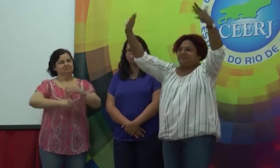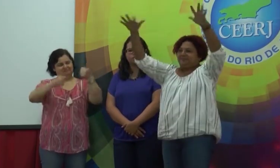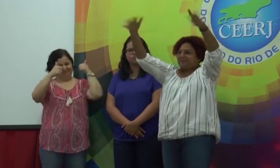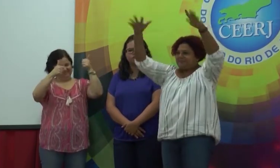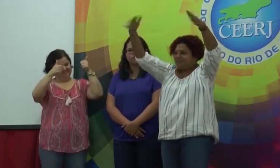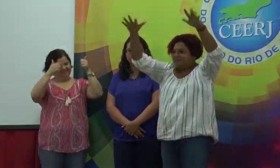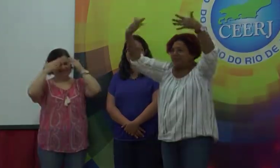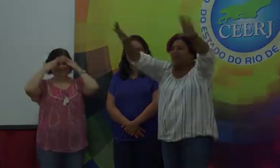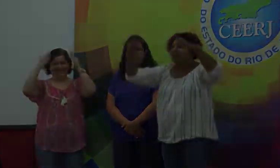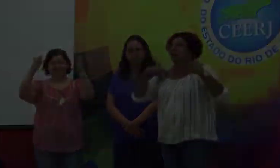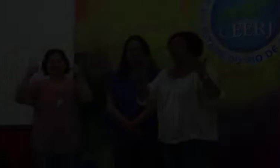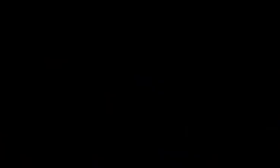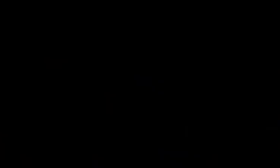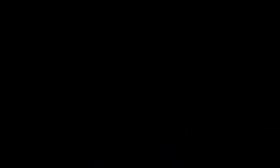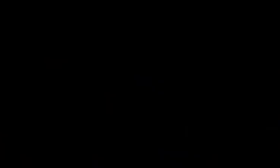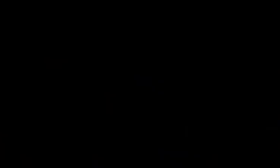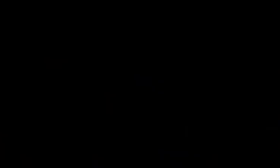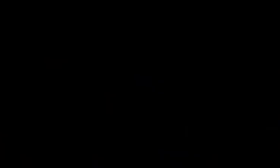evoluir.